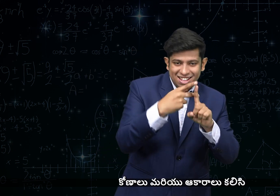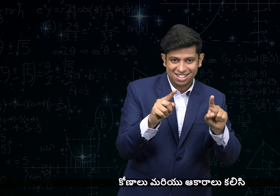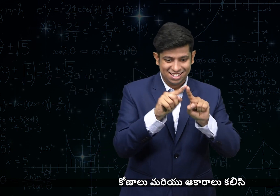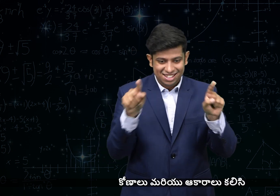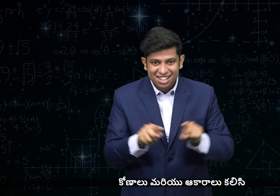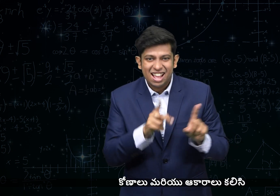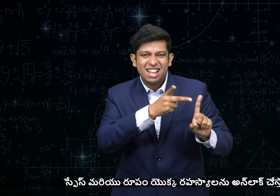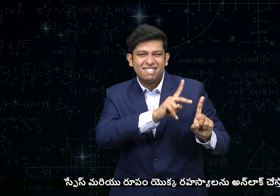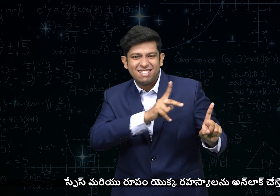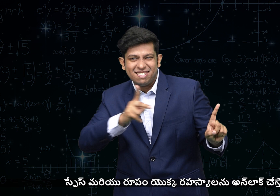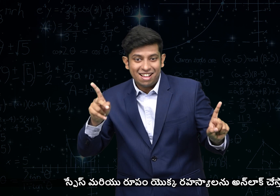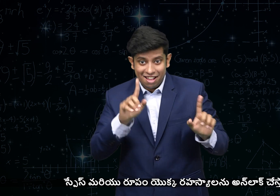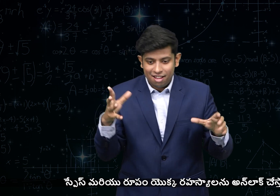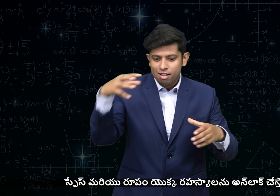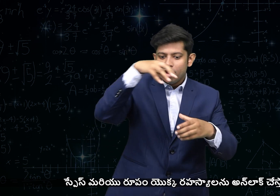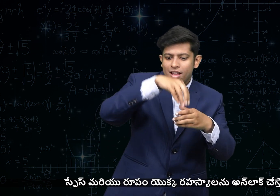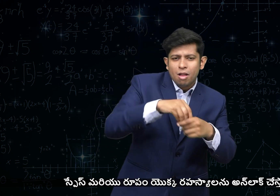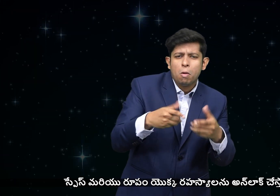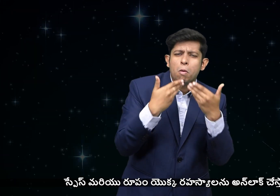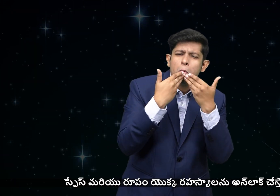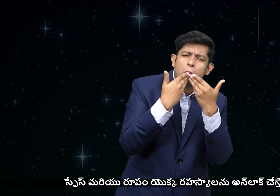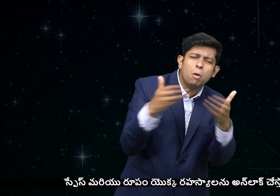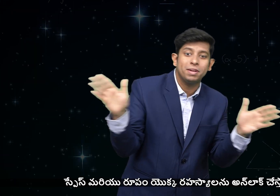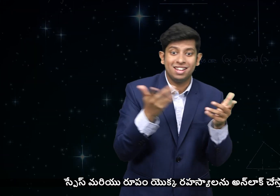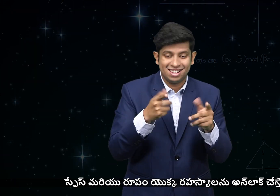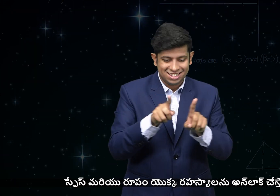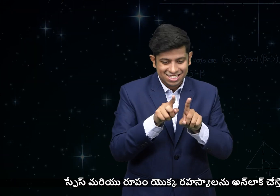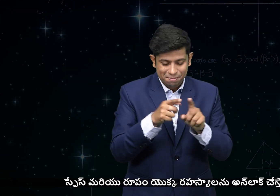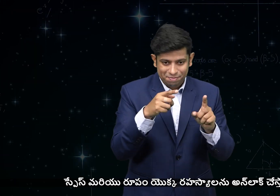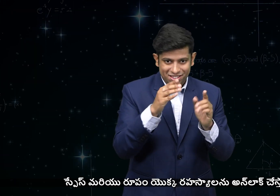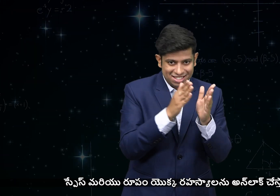కలిసి స్పేస్ మరియు రూపం యొక్క రహస్యాలను అన్లాక్ చేస్తాయి.